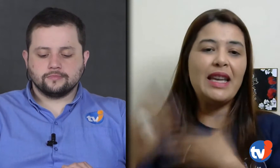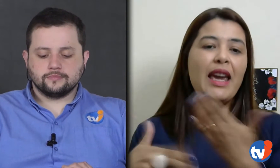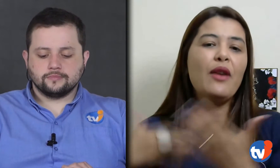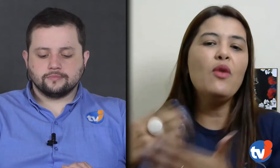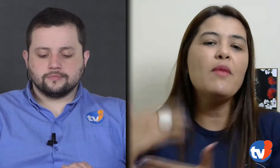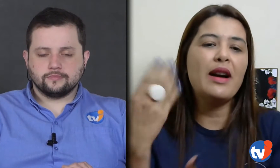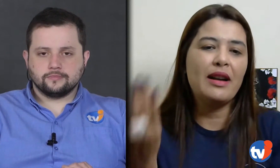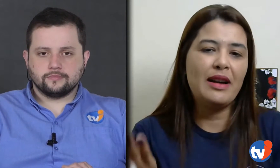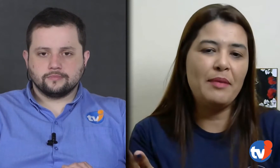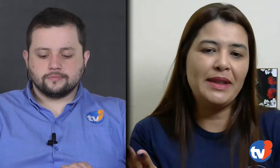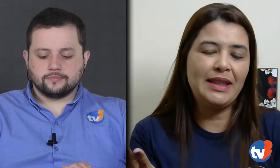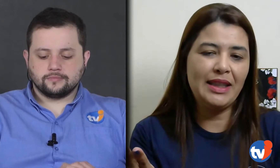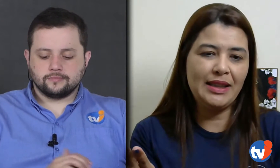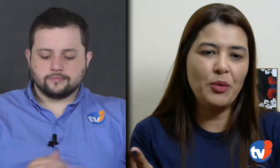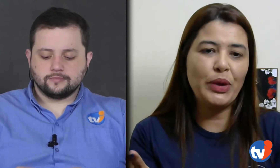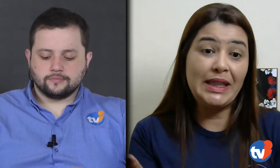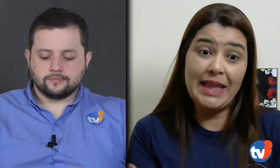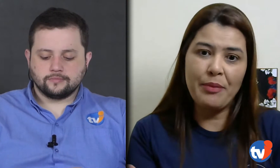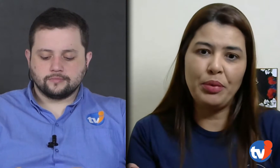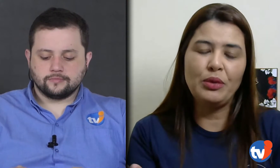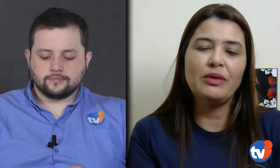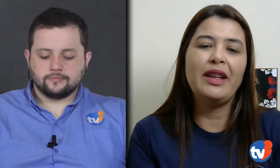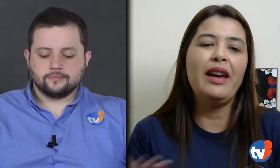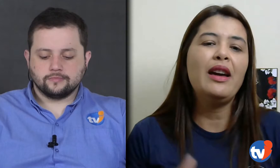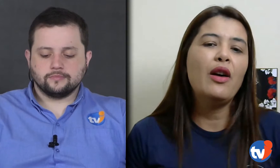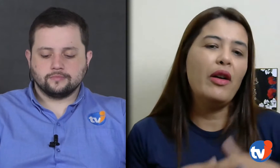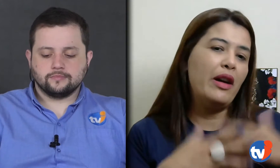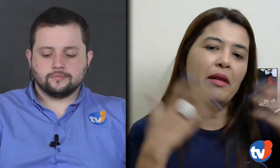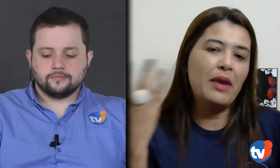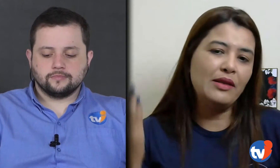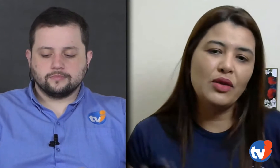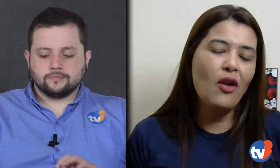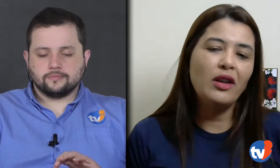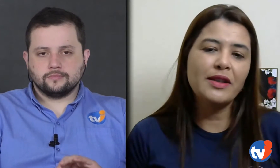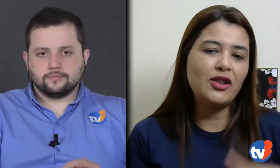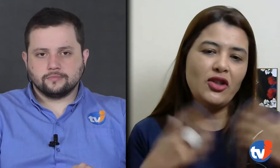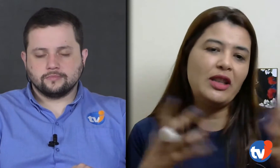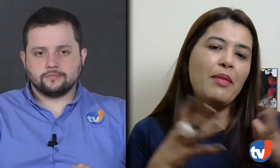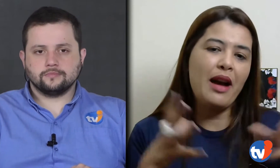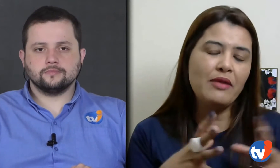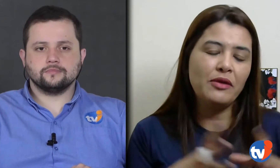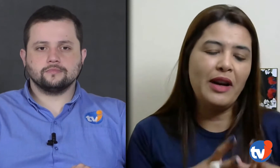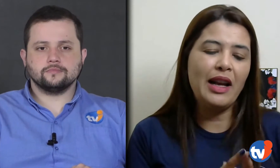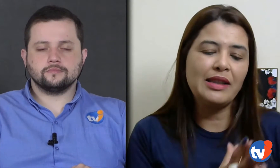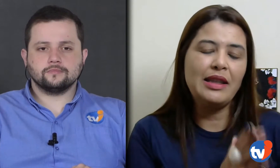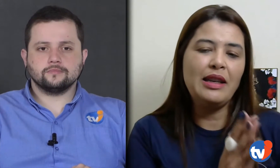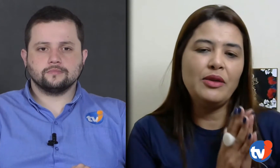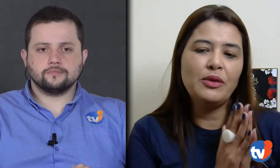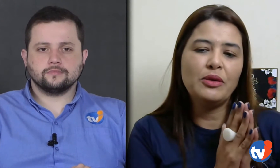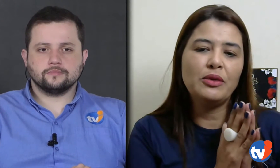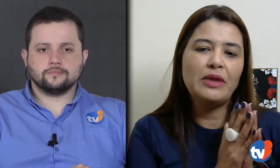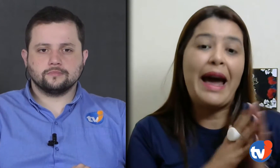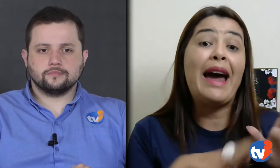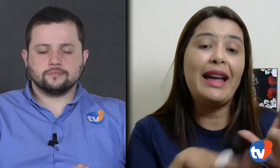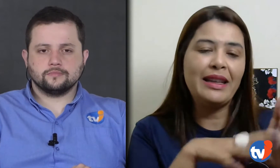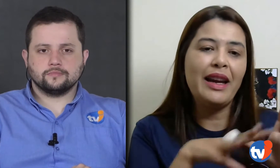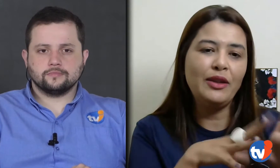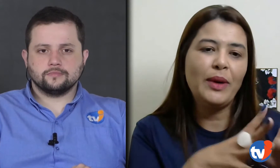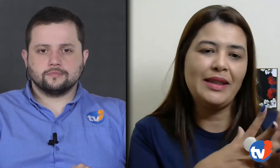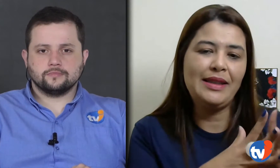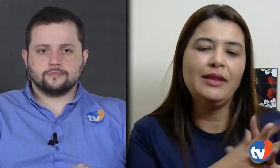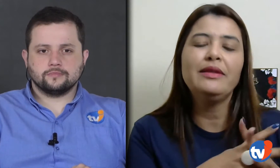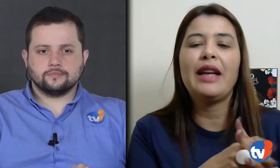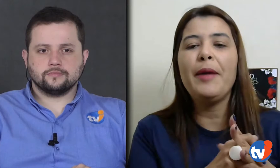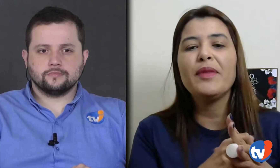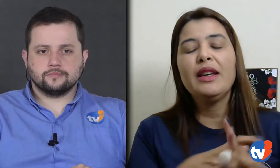de fazer uma capacitação, por exemplo, né? As escolas que a gente trabalha, vou falar assim, no, na área